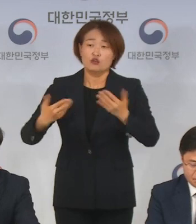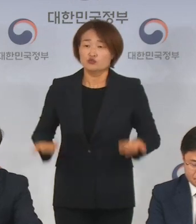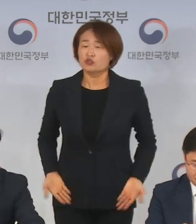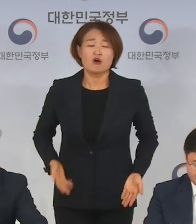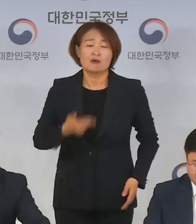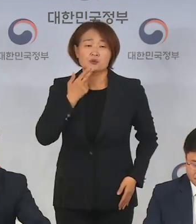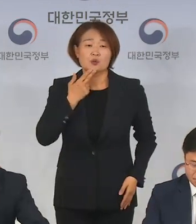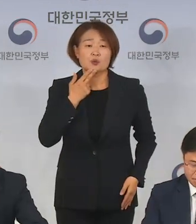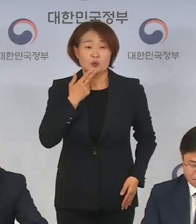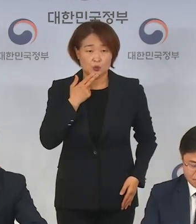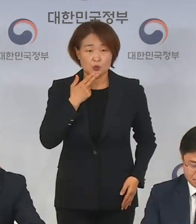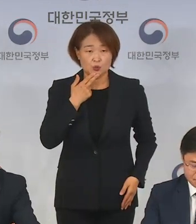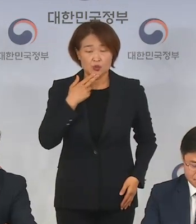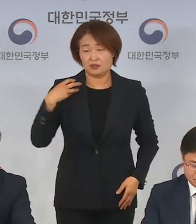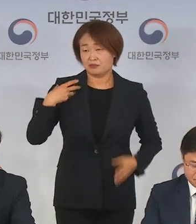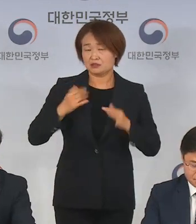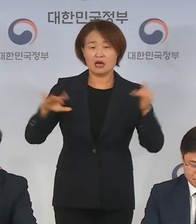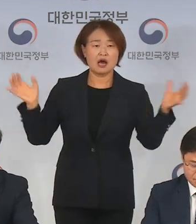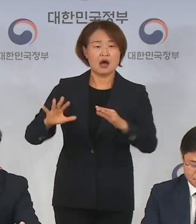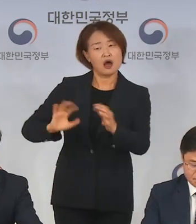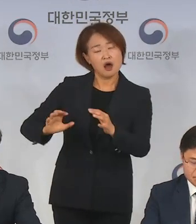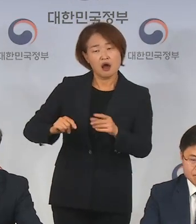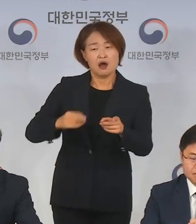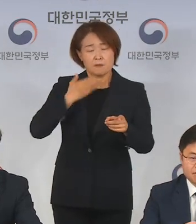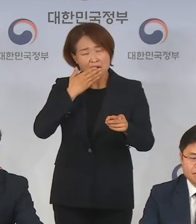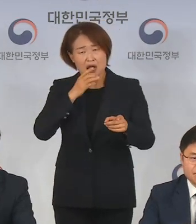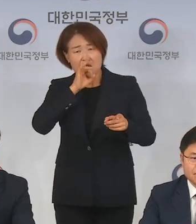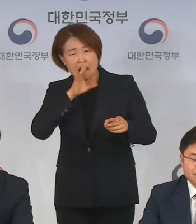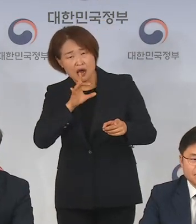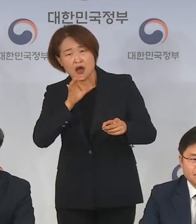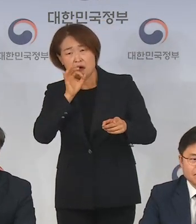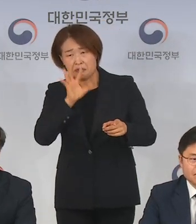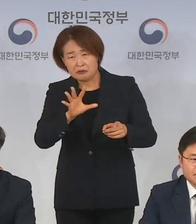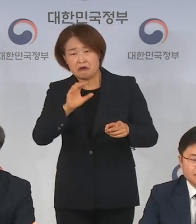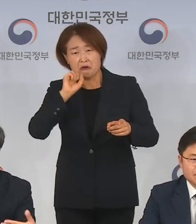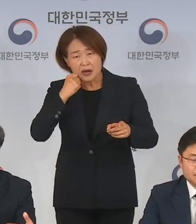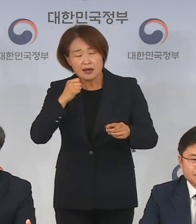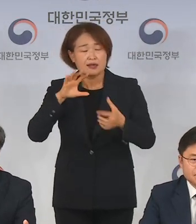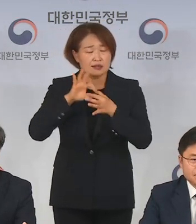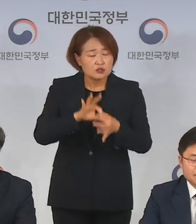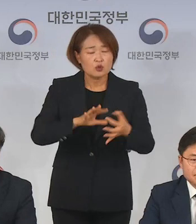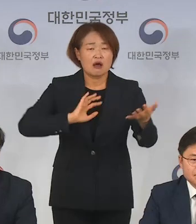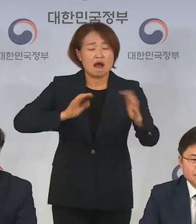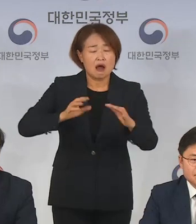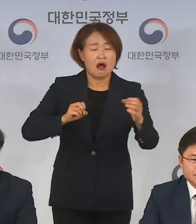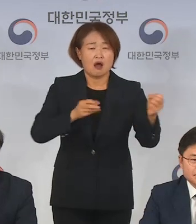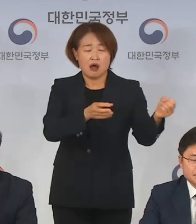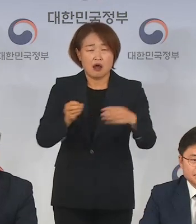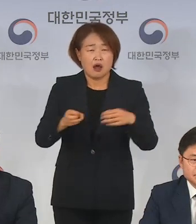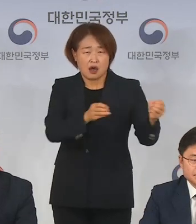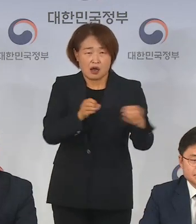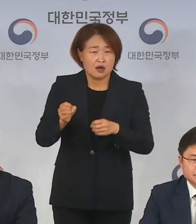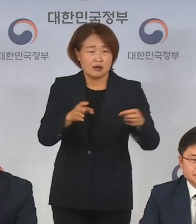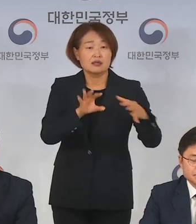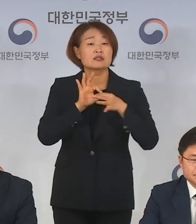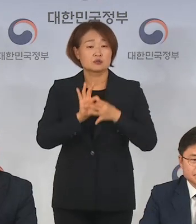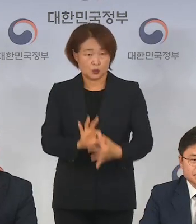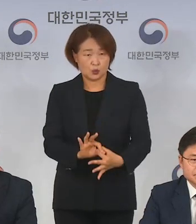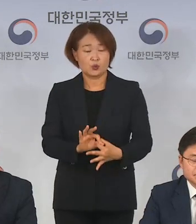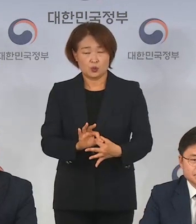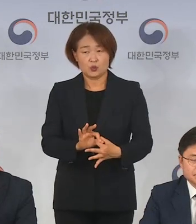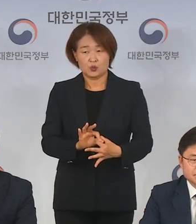휴일인데도 관계부처끼리 모여서 가능한지 불가능한지 법규 같은 거 다 해서 계속 회신을 주고